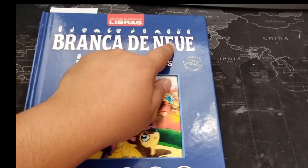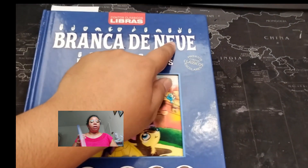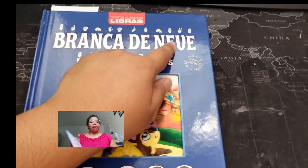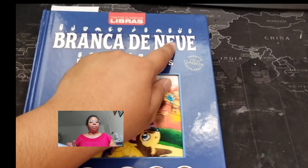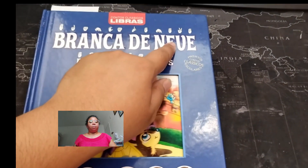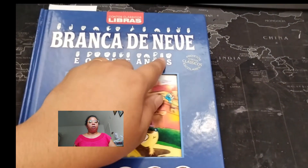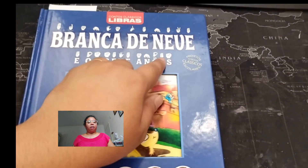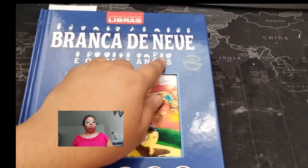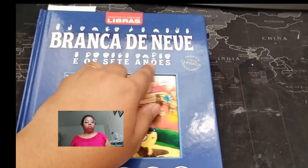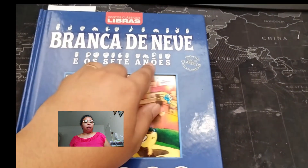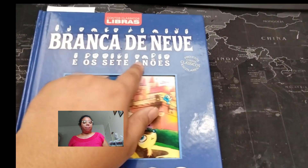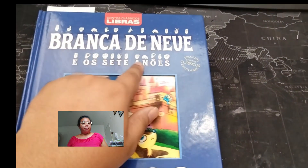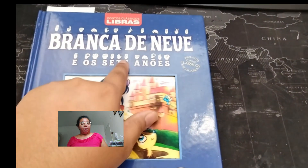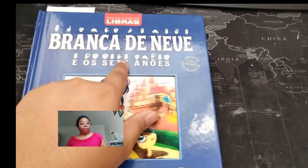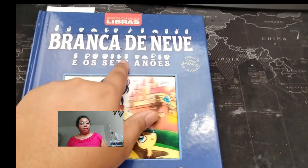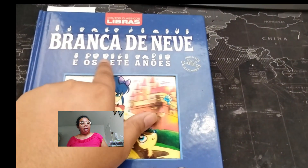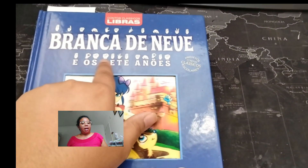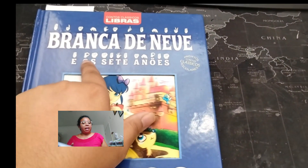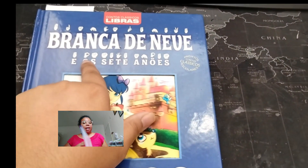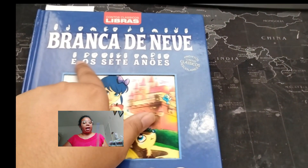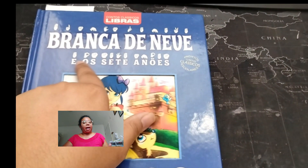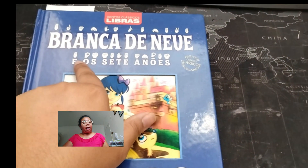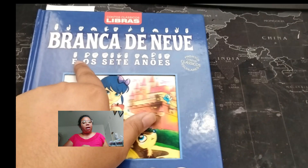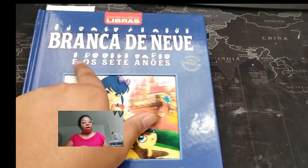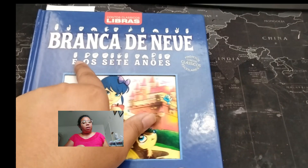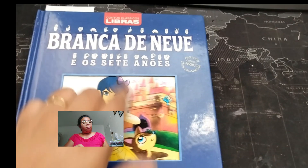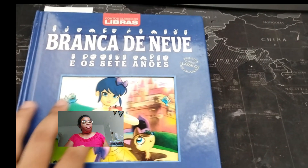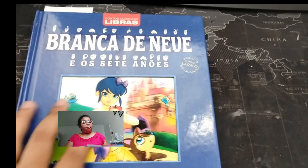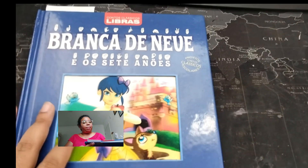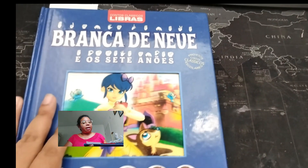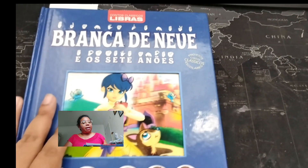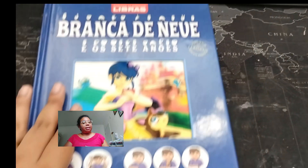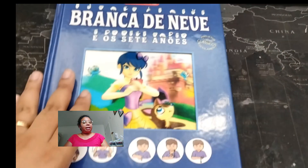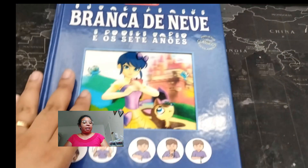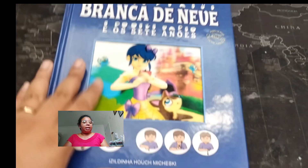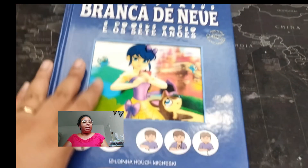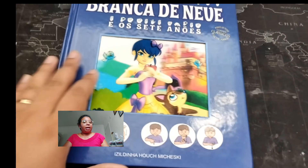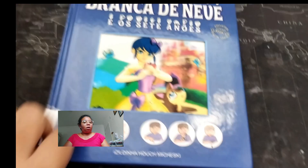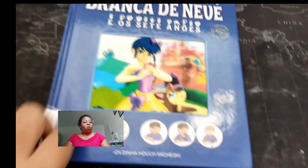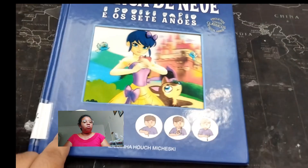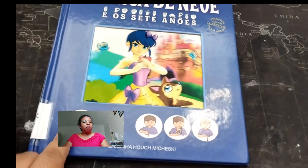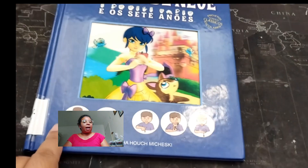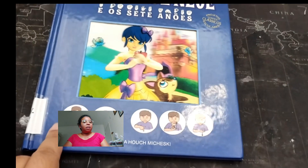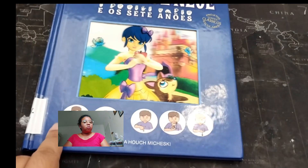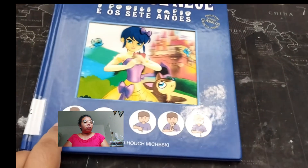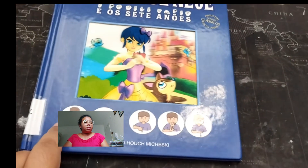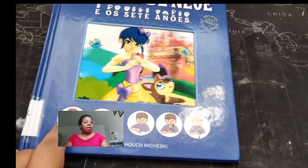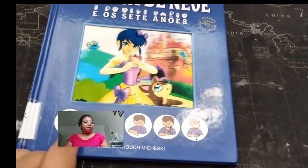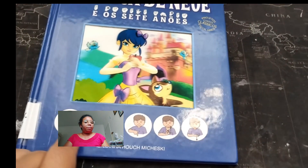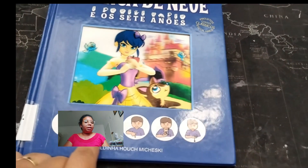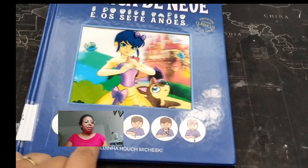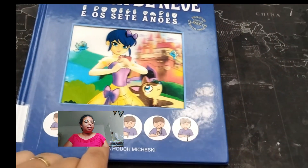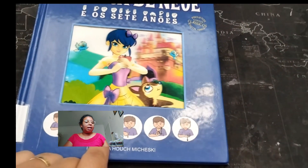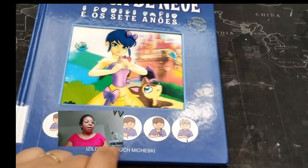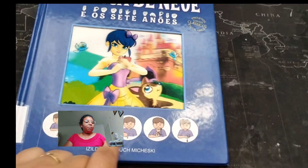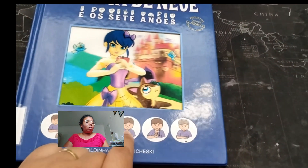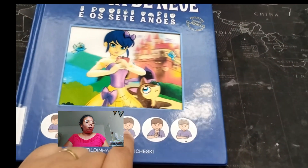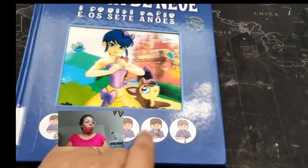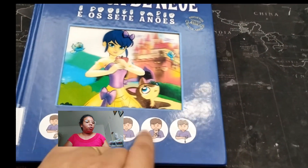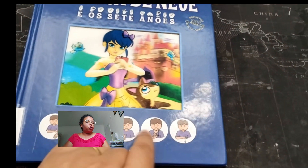ele é por dentro também, tá? Ele é esse daqui, né? É Contos Clássicos em Libras, tá? É um